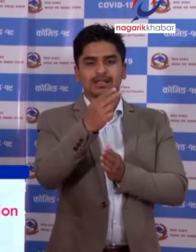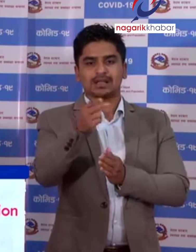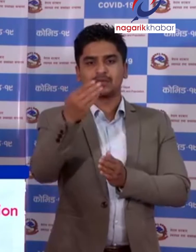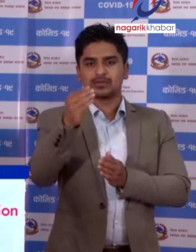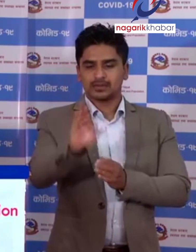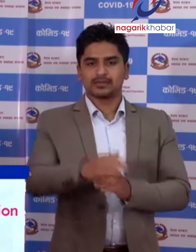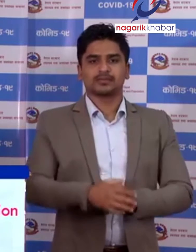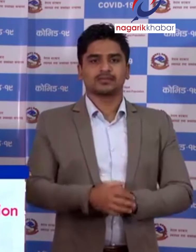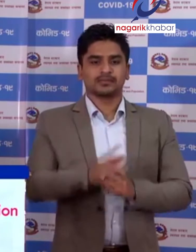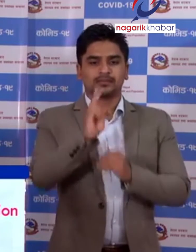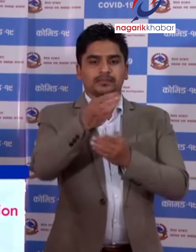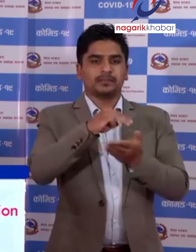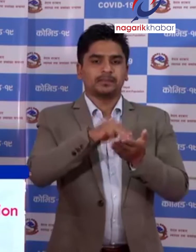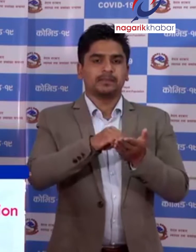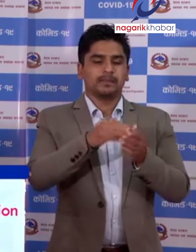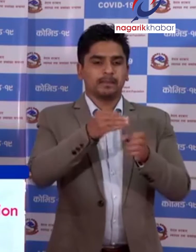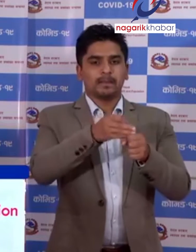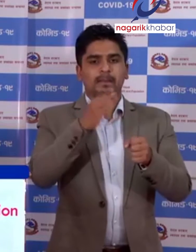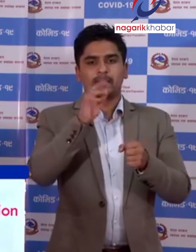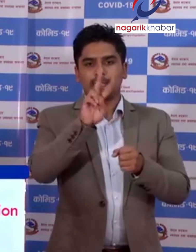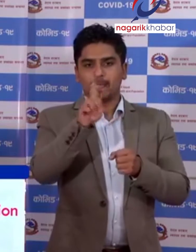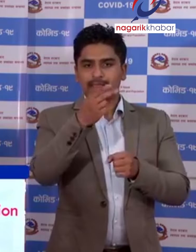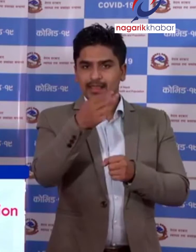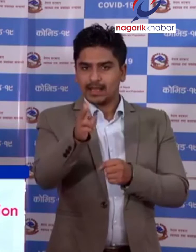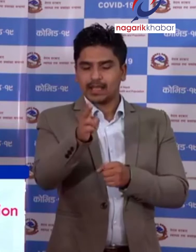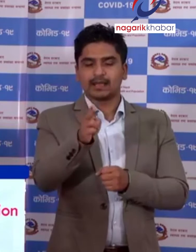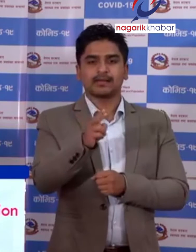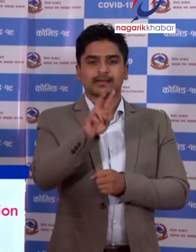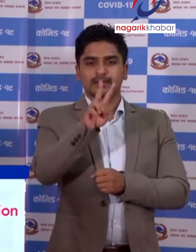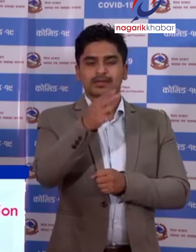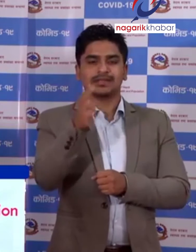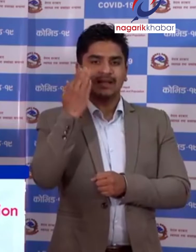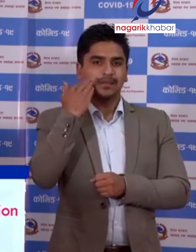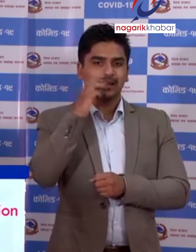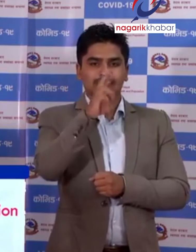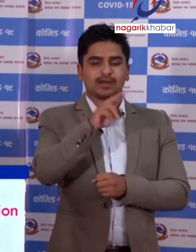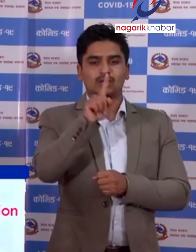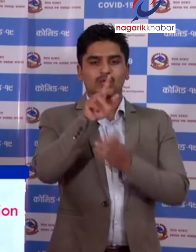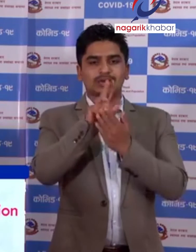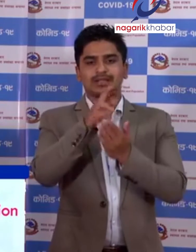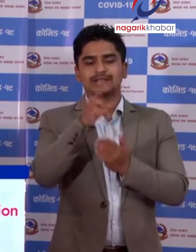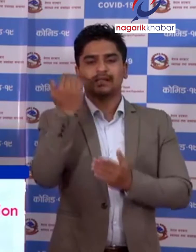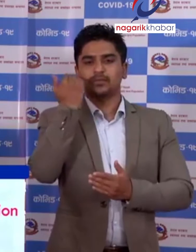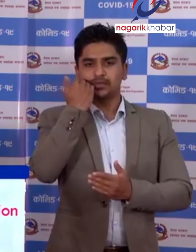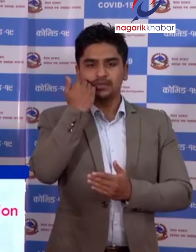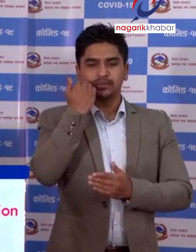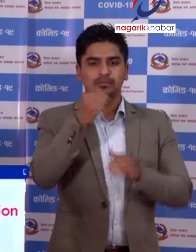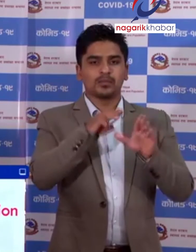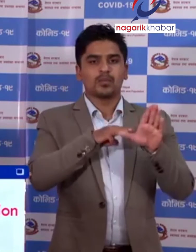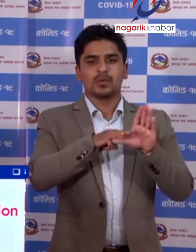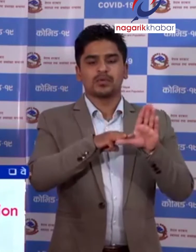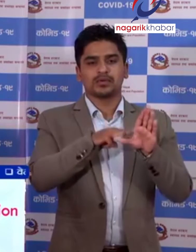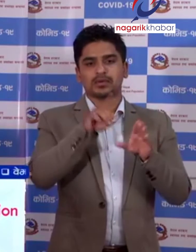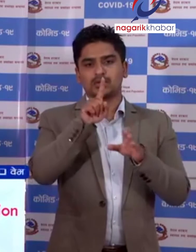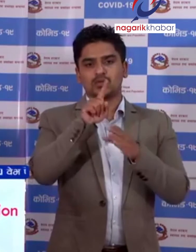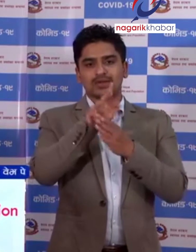हुनुहुन्छ। त्यसमध्ये धनुषा को 21 जना, दुई जना महिला र 19 जना पुरुष, महोत्तरी को